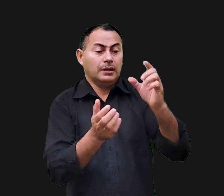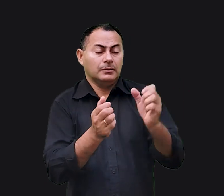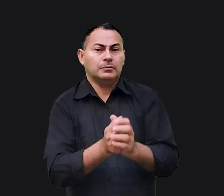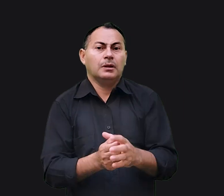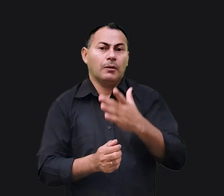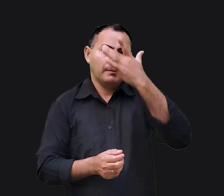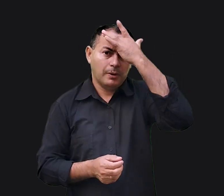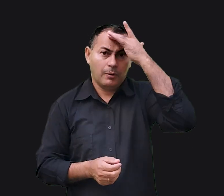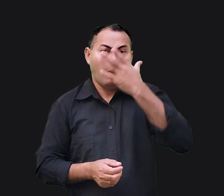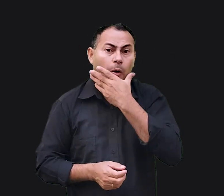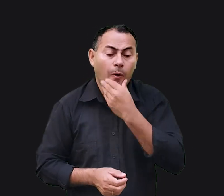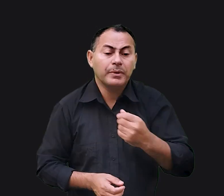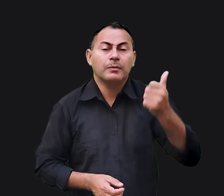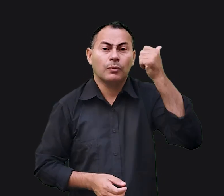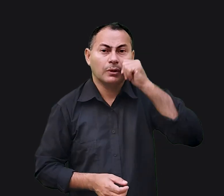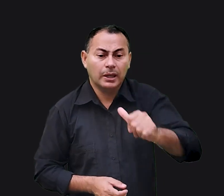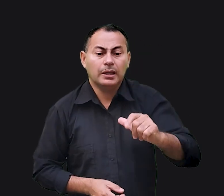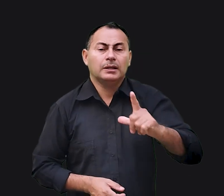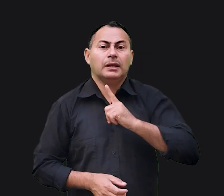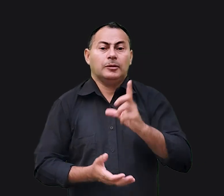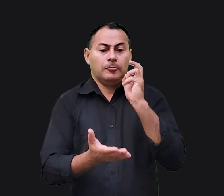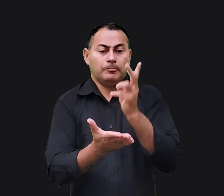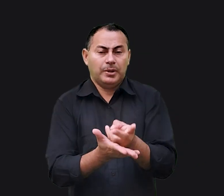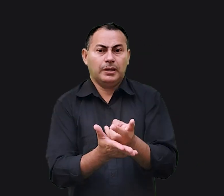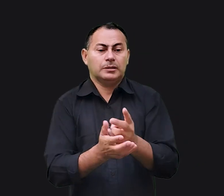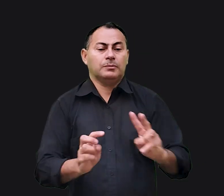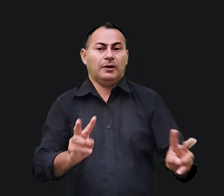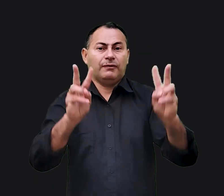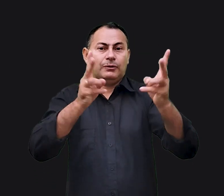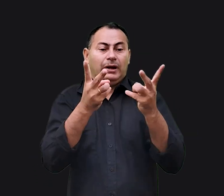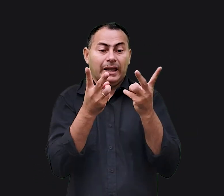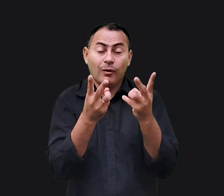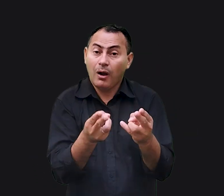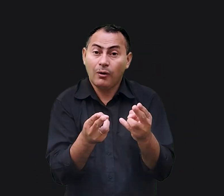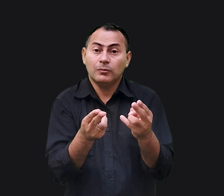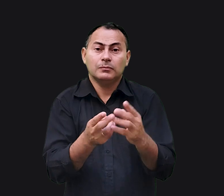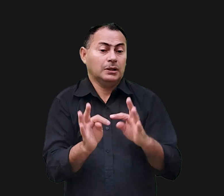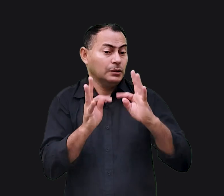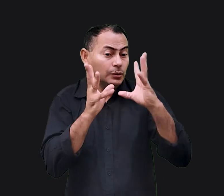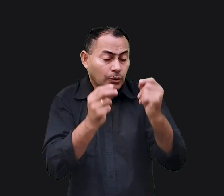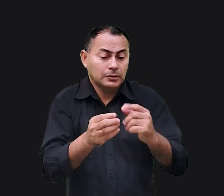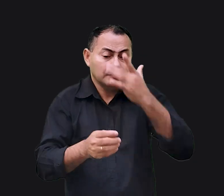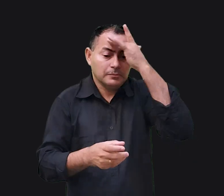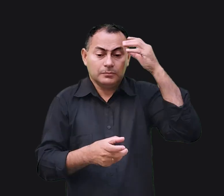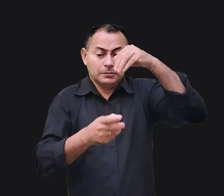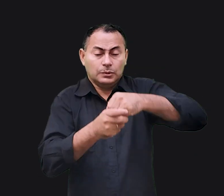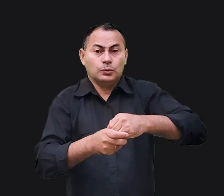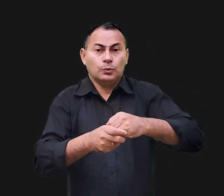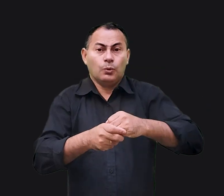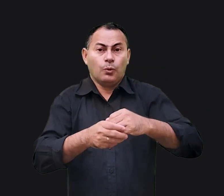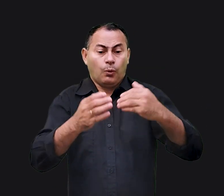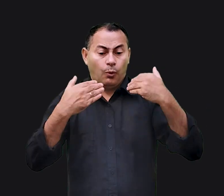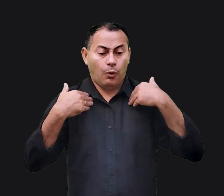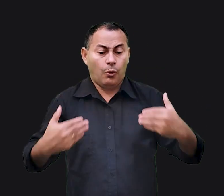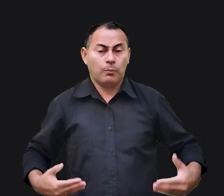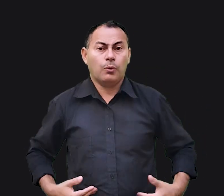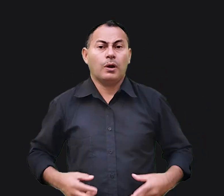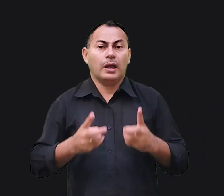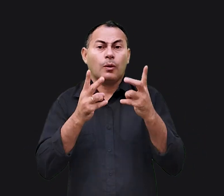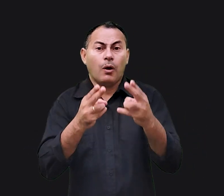que homem e mulher têm o mesmo valor. Todos os membros do corpo são iguais.